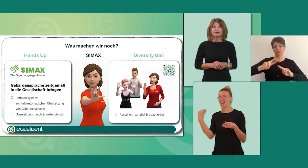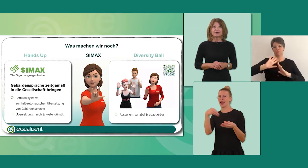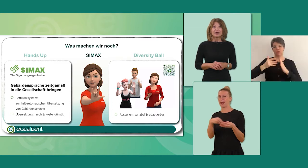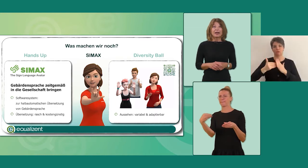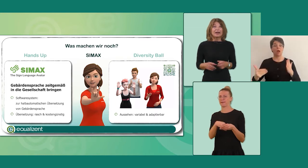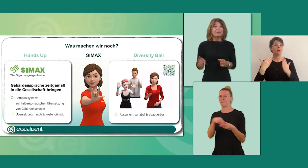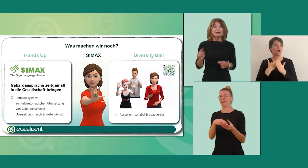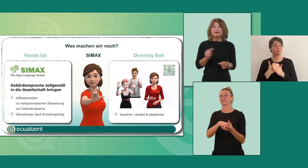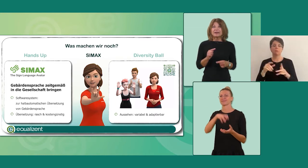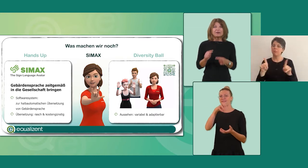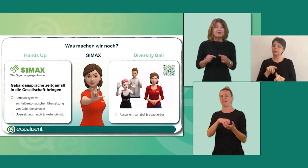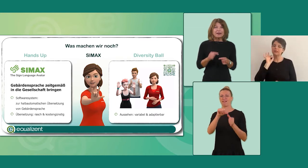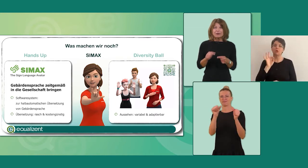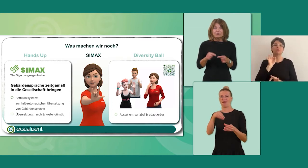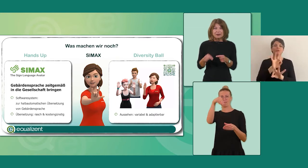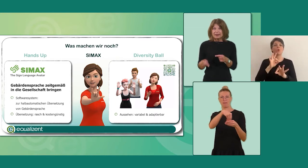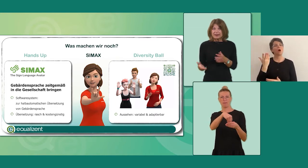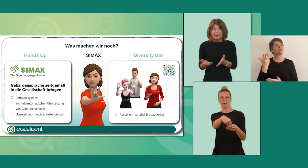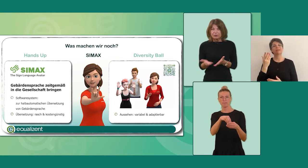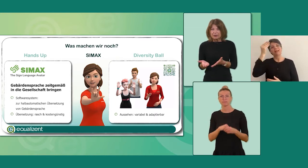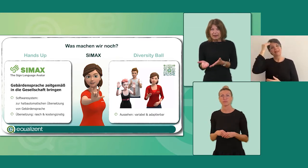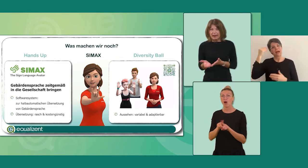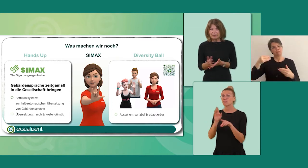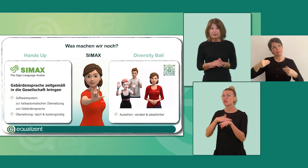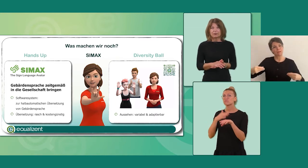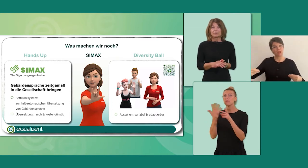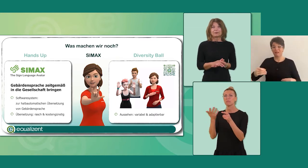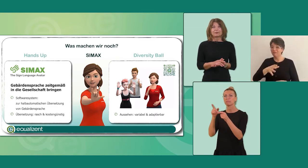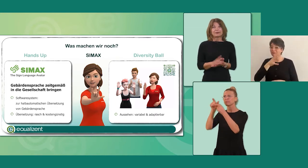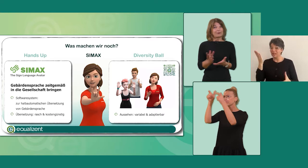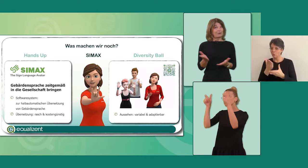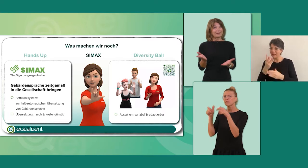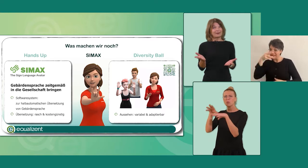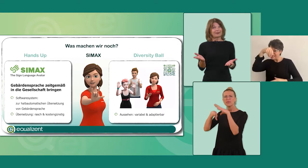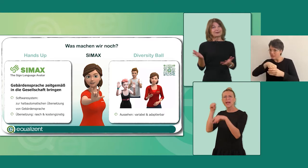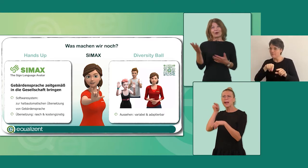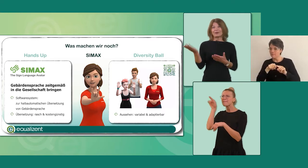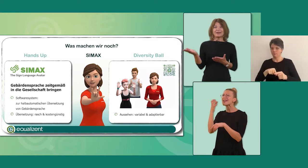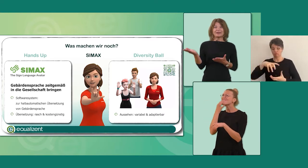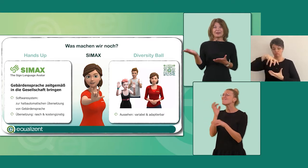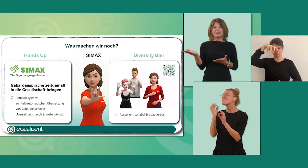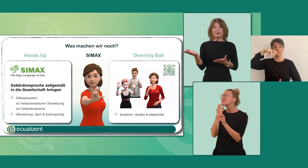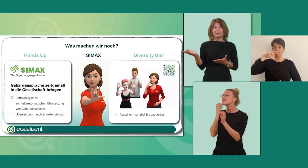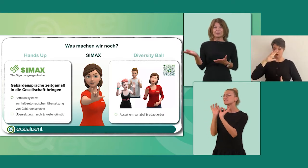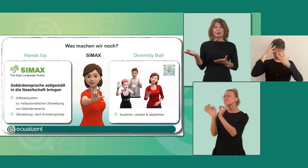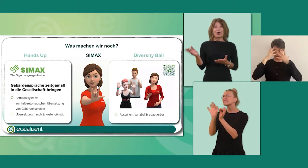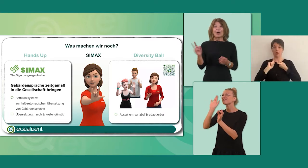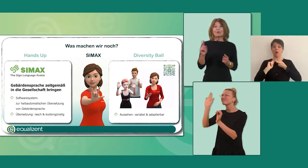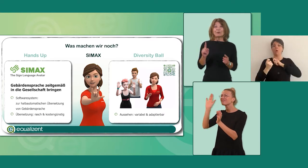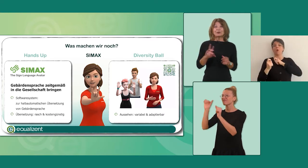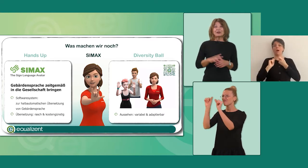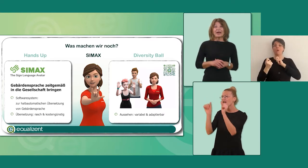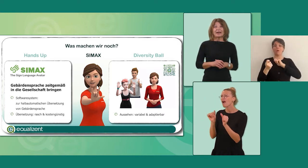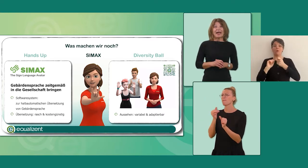Lernmaterialien. Er findet sich in vielen unserer digitalen Unterlagen. Der Vorteil, sein Aussehen ist flexibel.